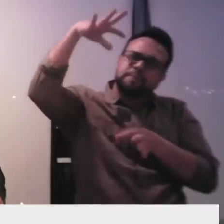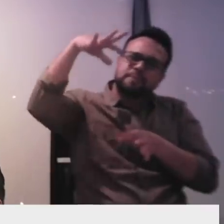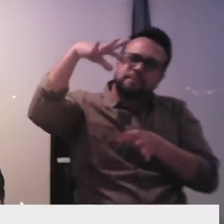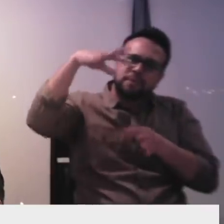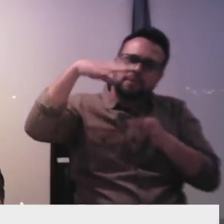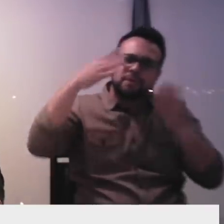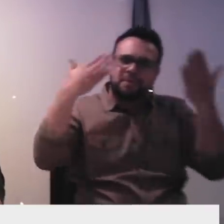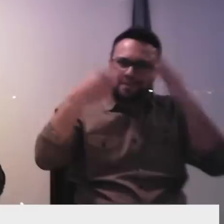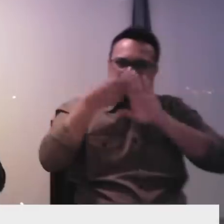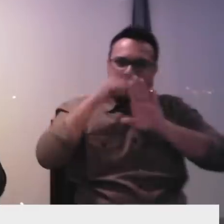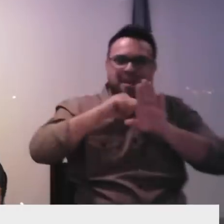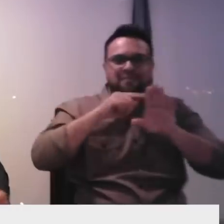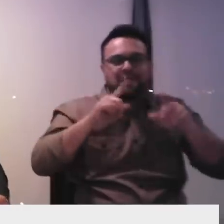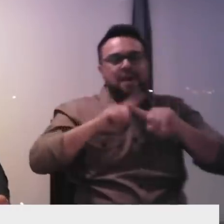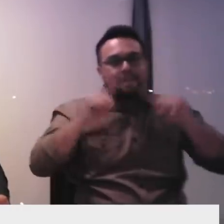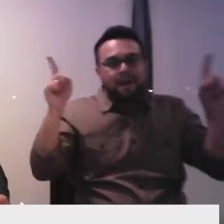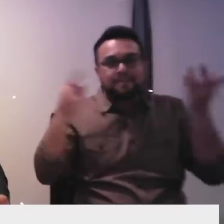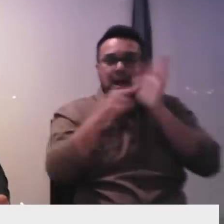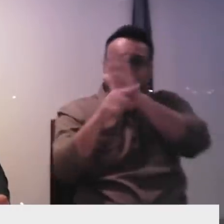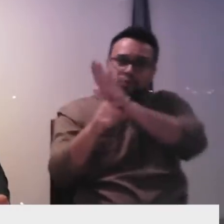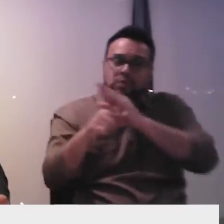disso. Tá? Mas ajuda a gente.